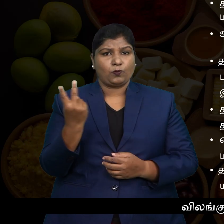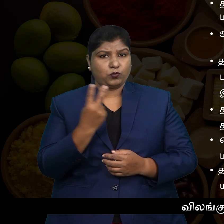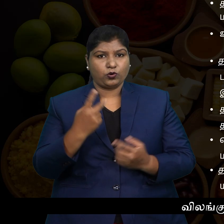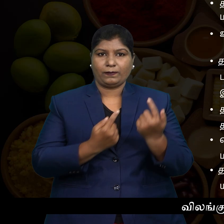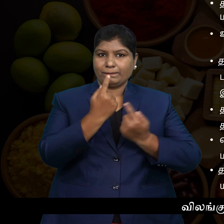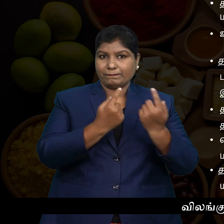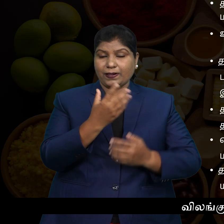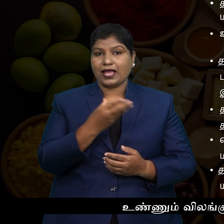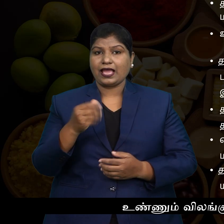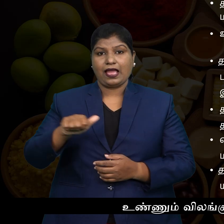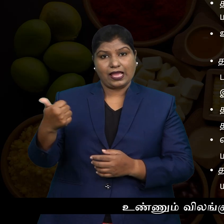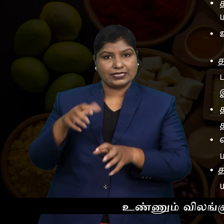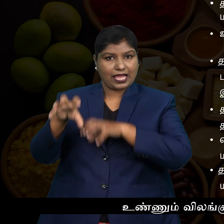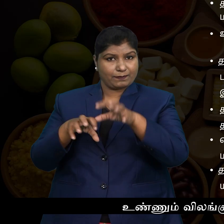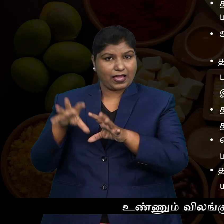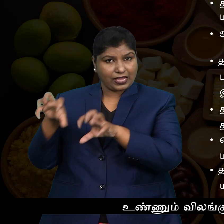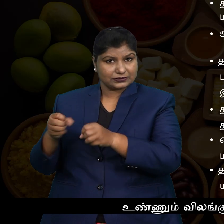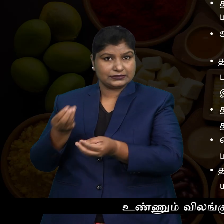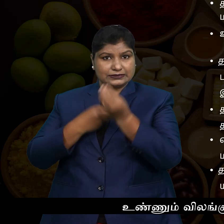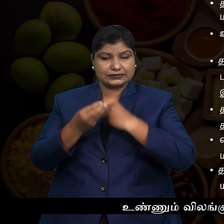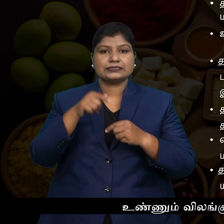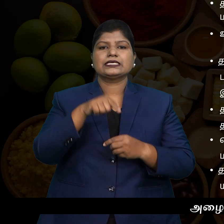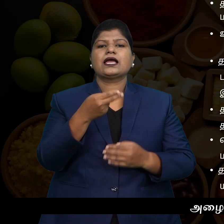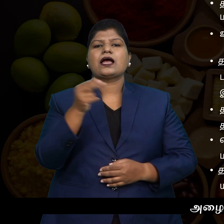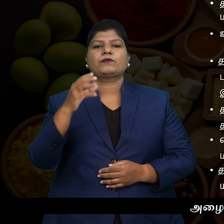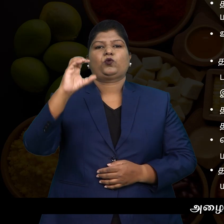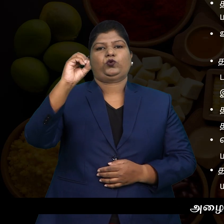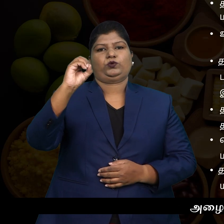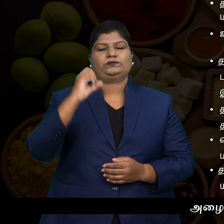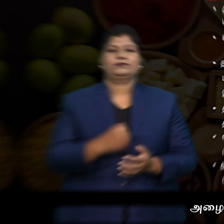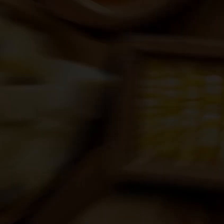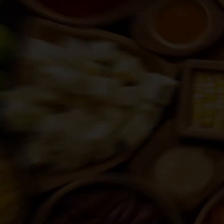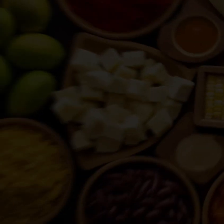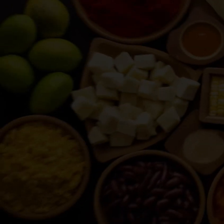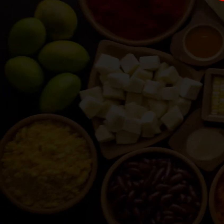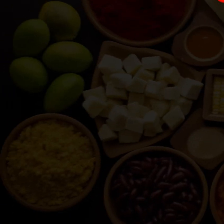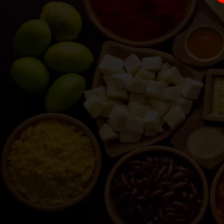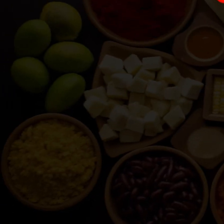பிற விலங்குகள் இரண்டையும் உண்ணும் விலங்குகள் சர்வ உண்ணிகள் என்று அழைக்கப்படுகின்றன.